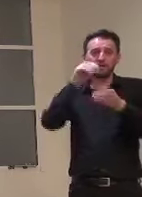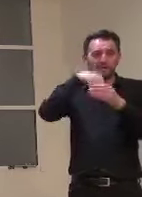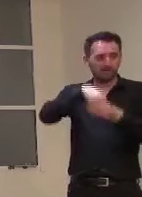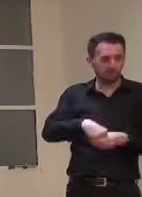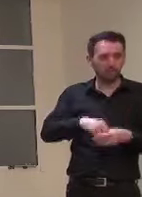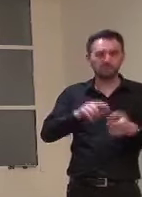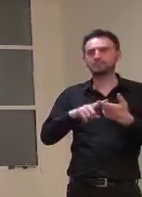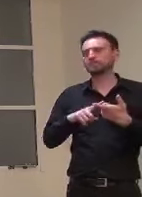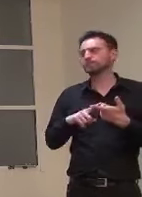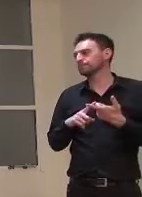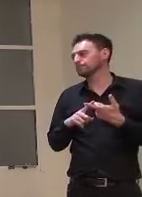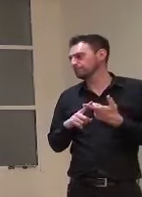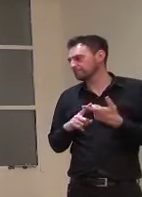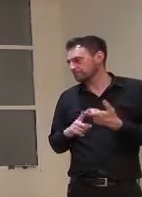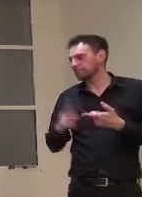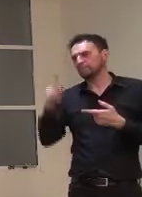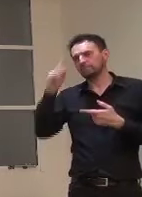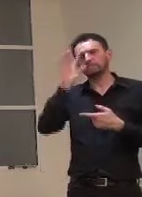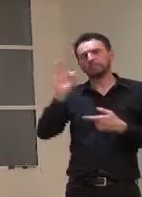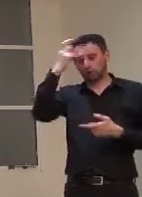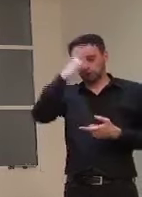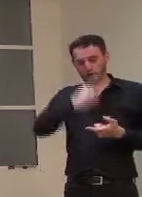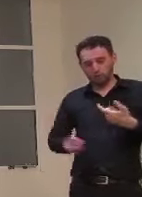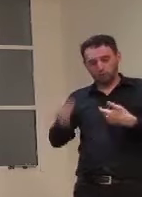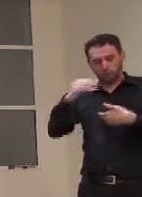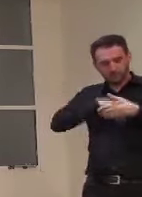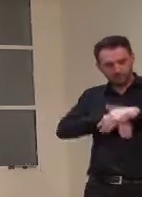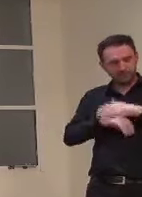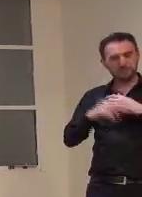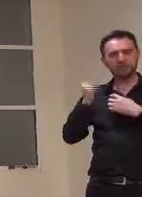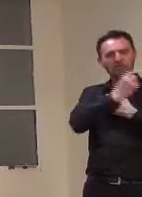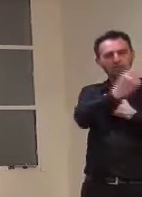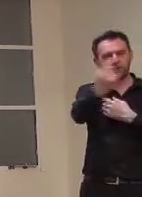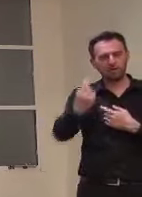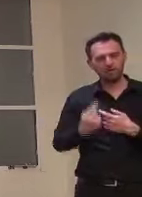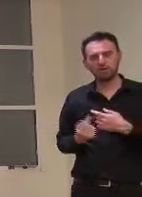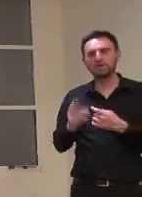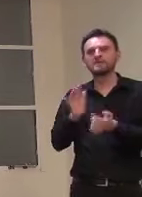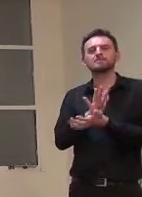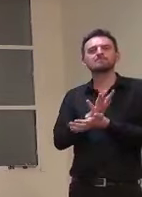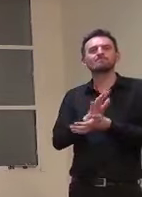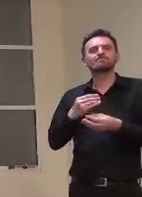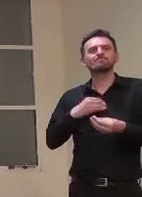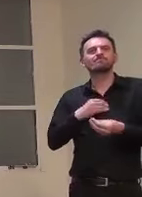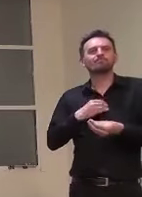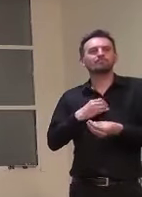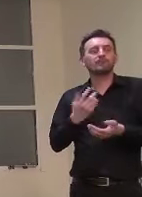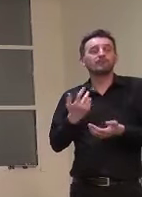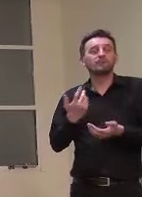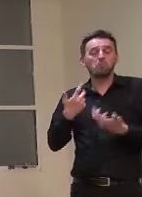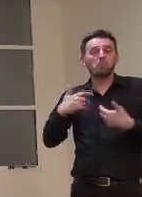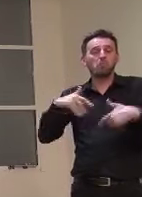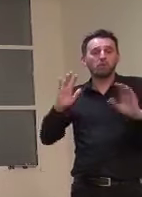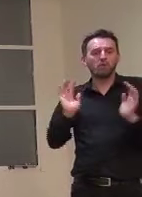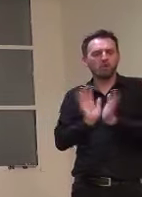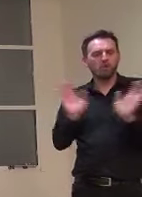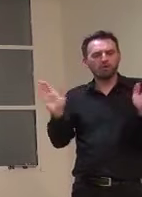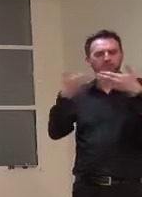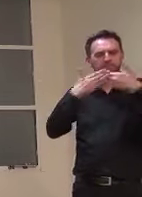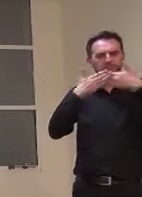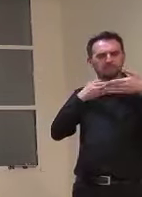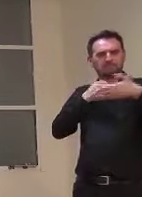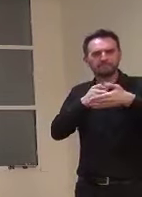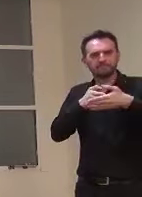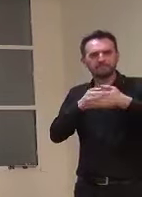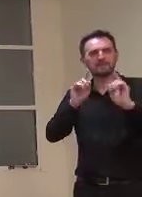que ver con realizar a nuestros prejuicios o matrices representacionales que es un punto nos hacer barreras y